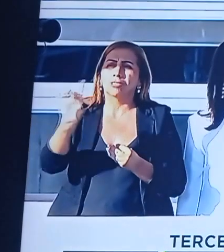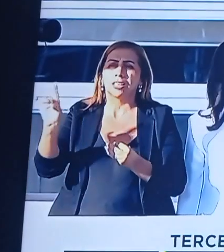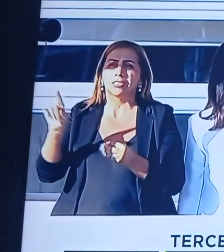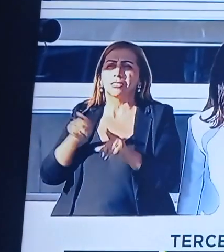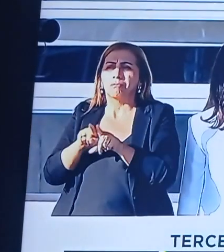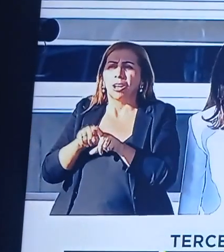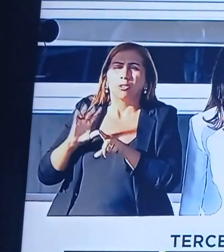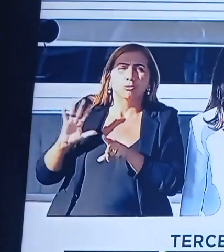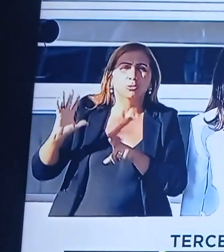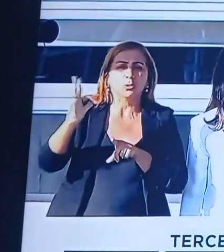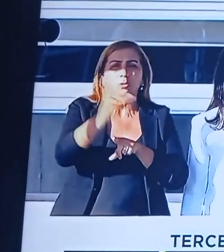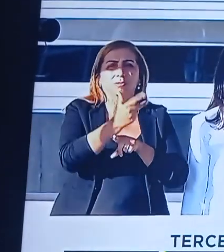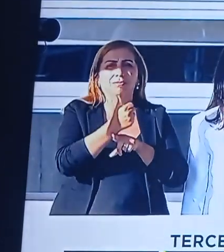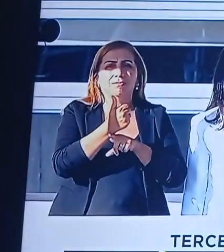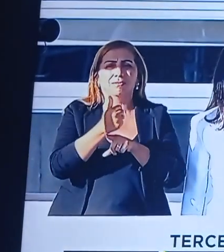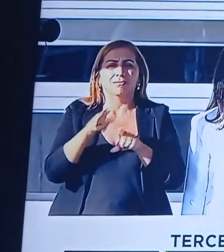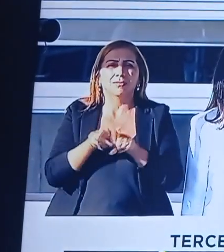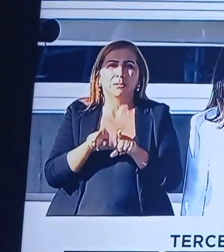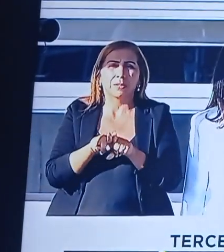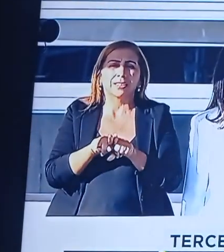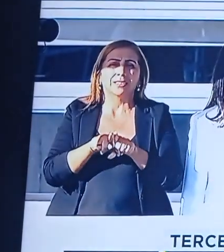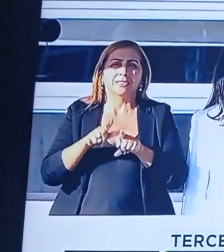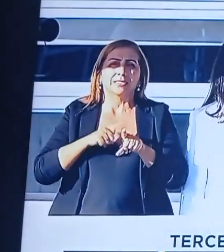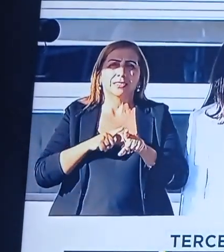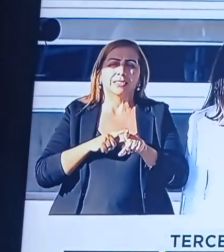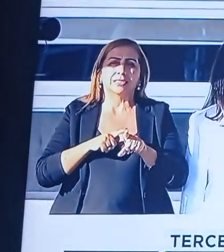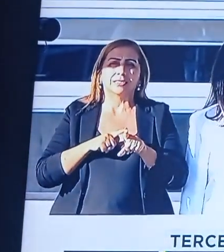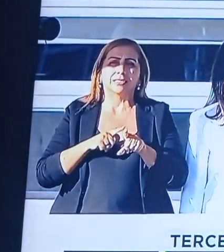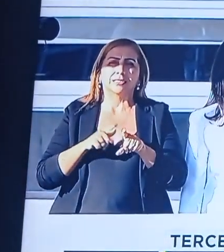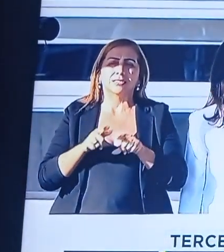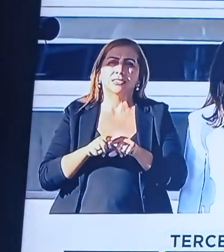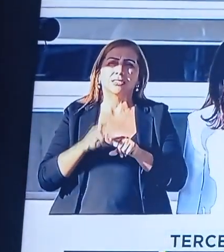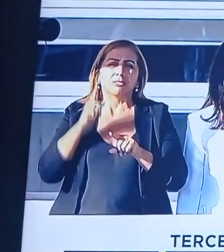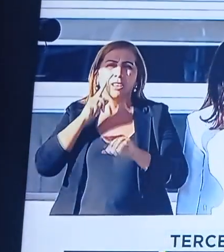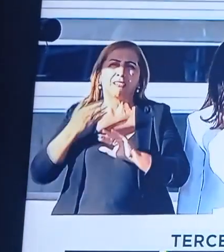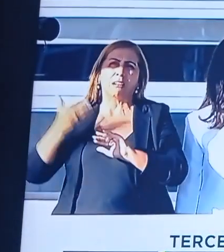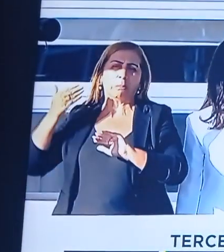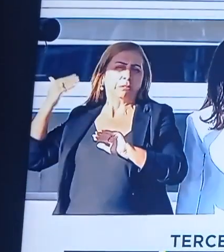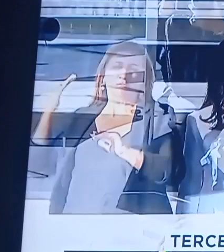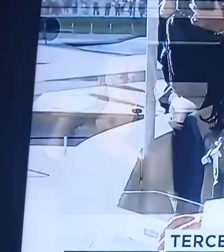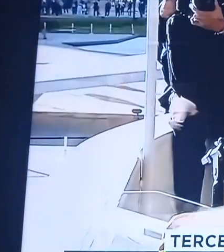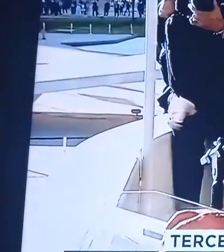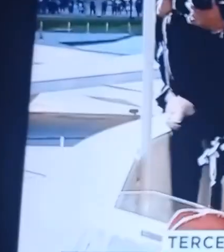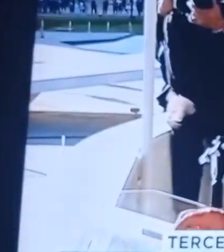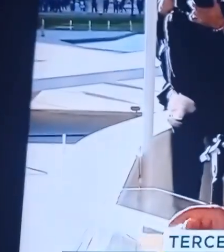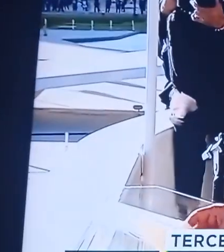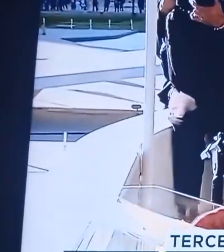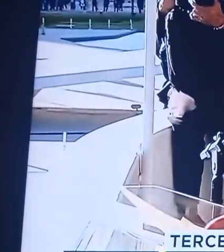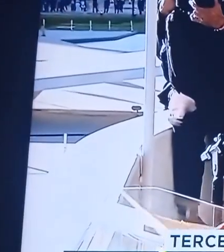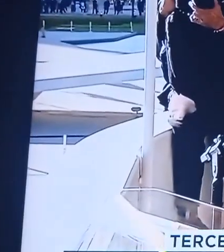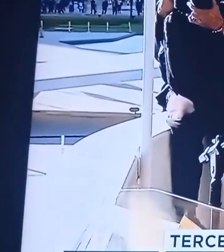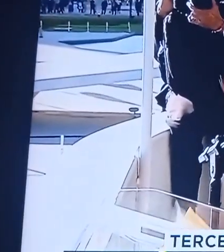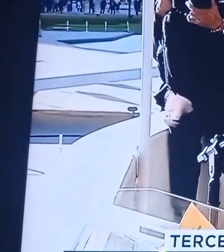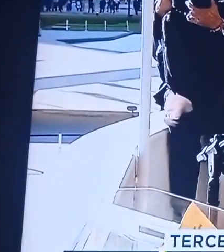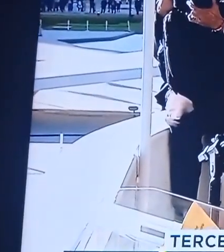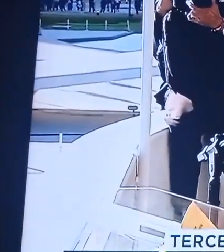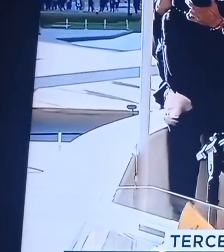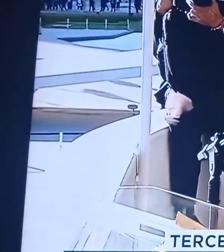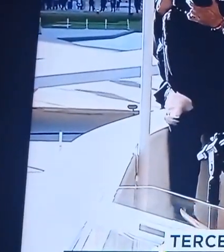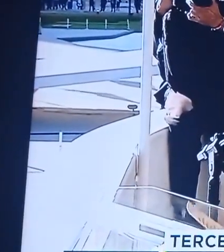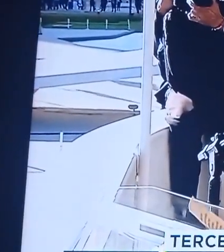em comum e não pelo retrovisor de um passado de divisão e